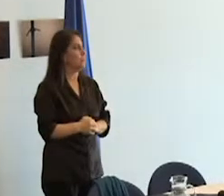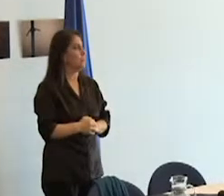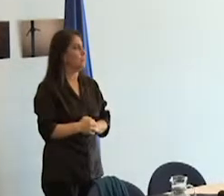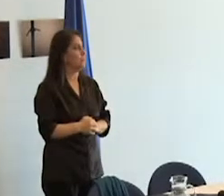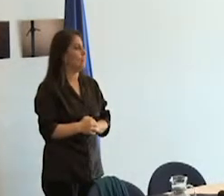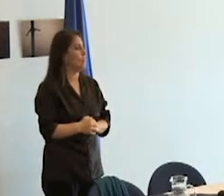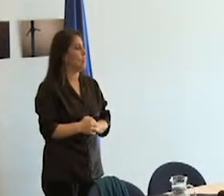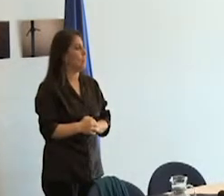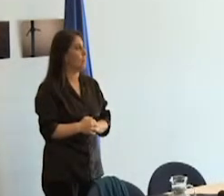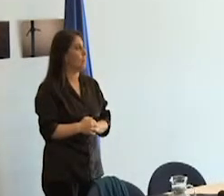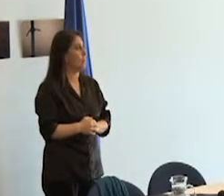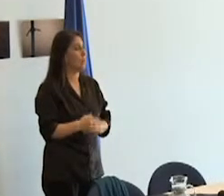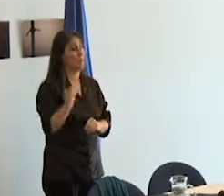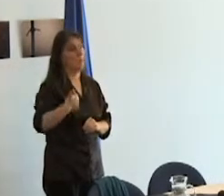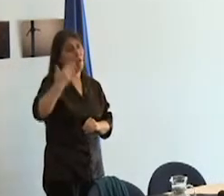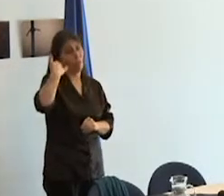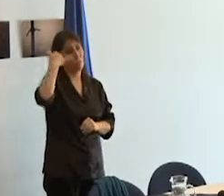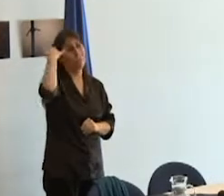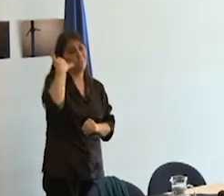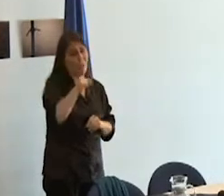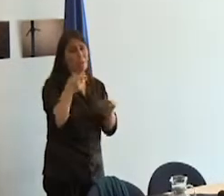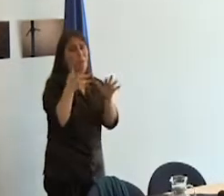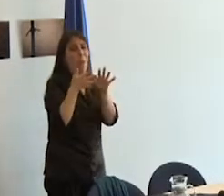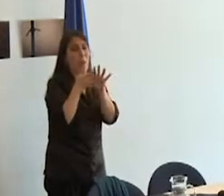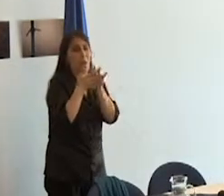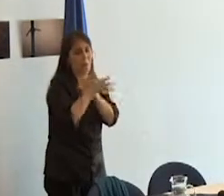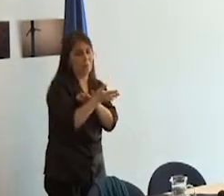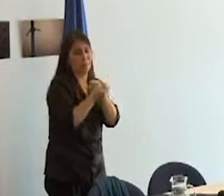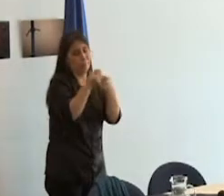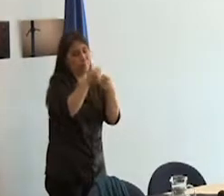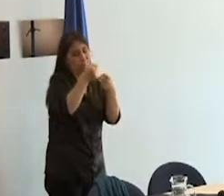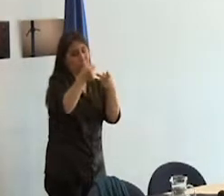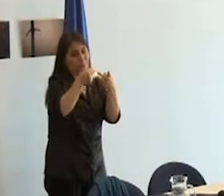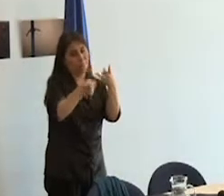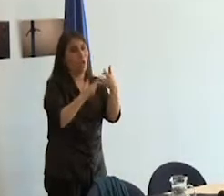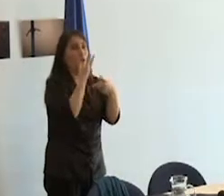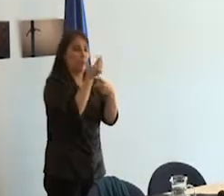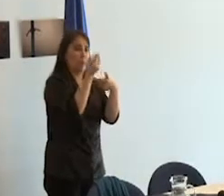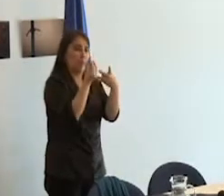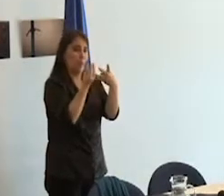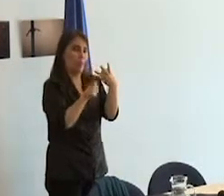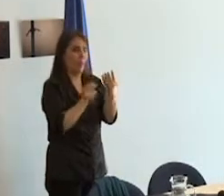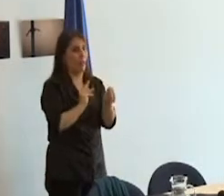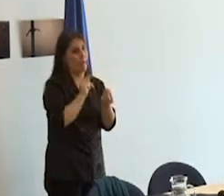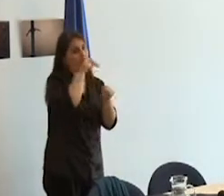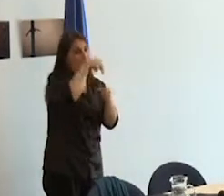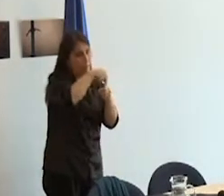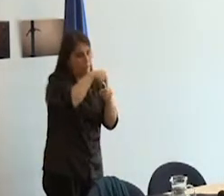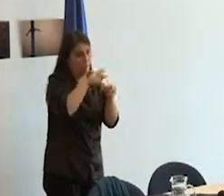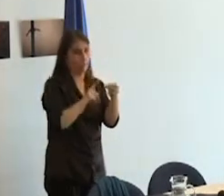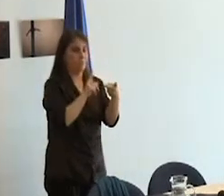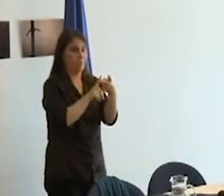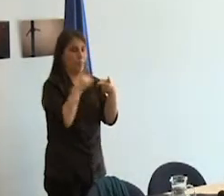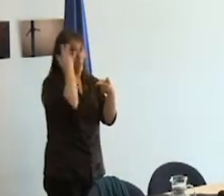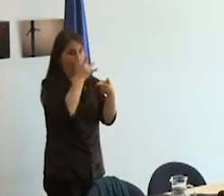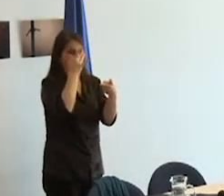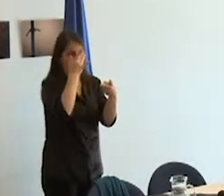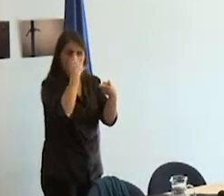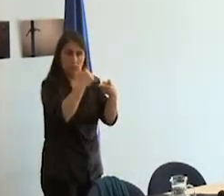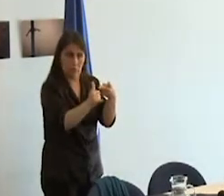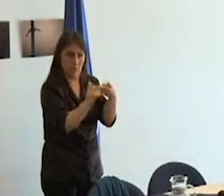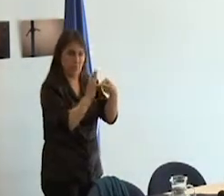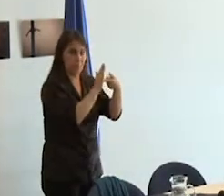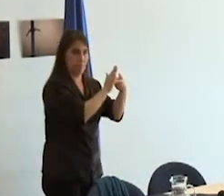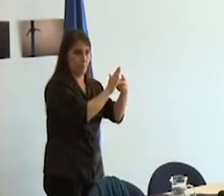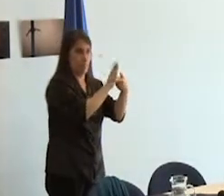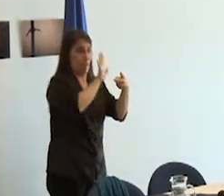y por el hecho de que han sido mencionados en varias oportunidades, a grupos como lo indígena y los negros, para luego centrar mi